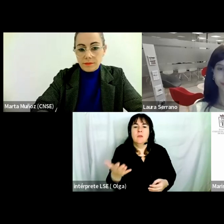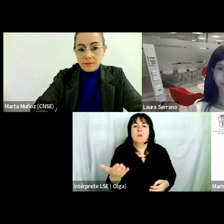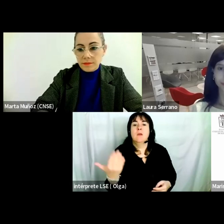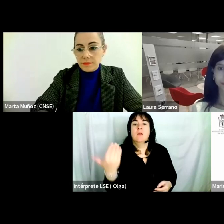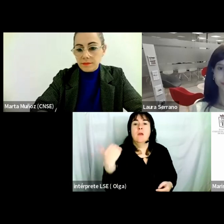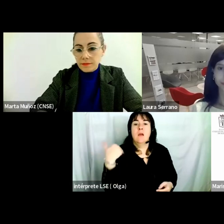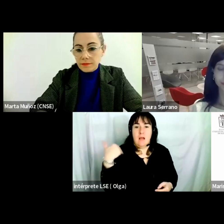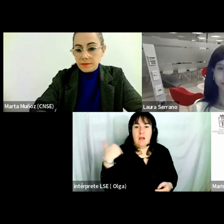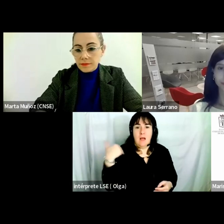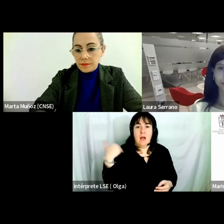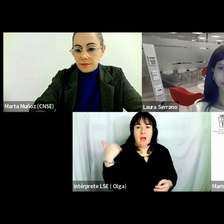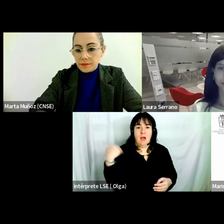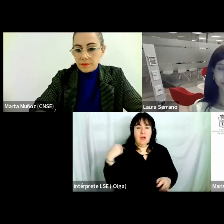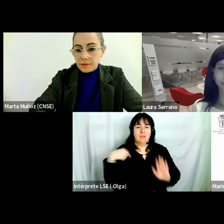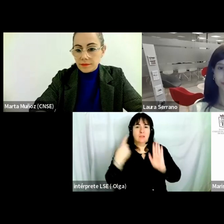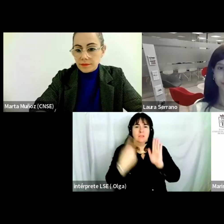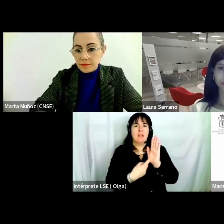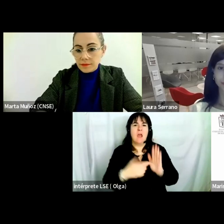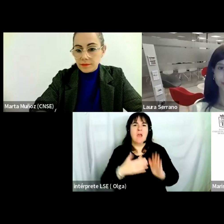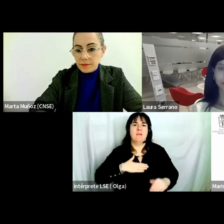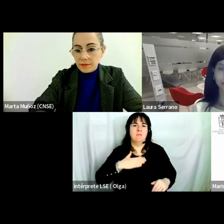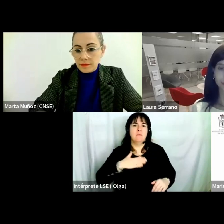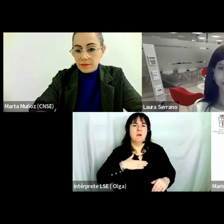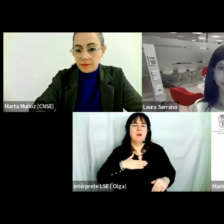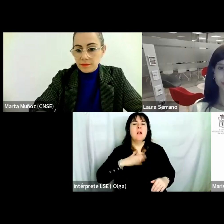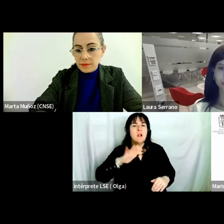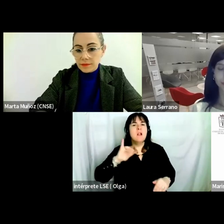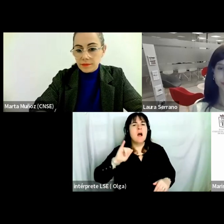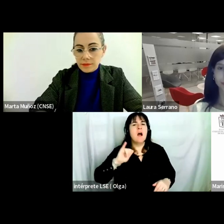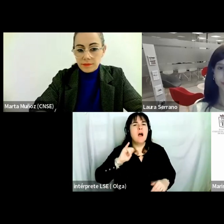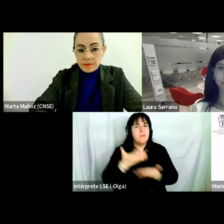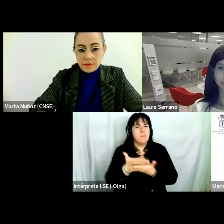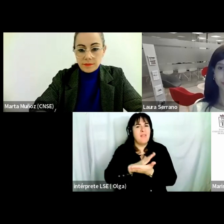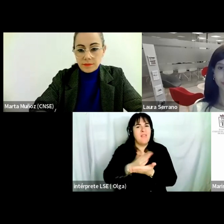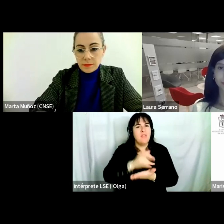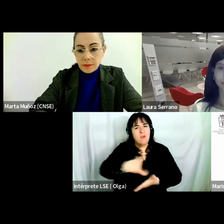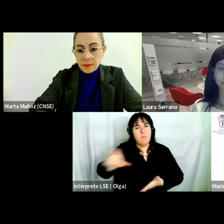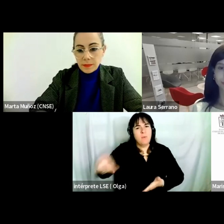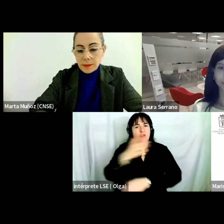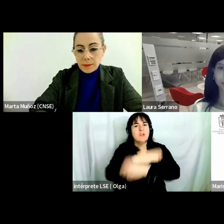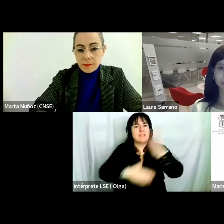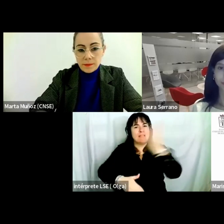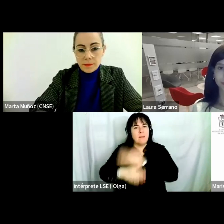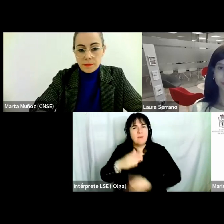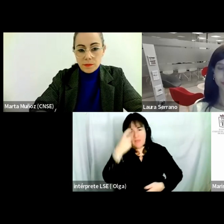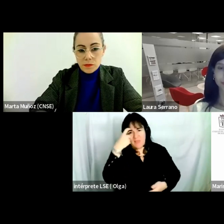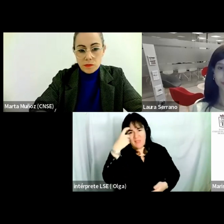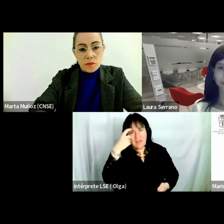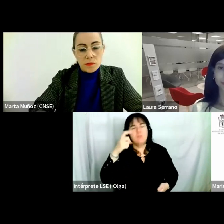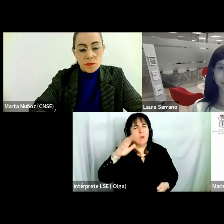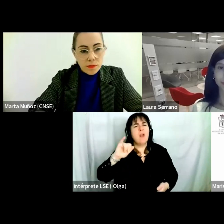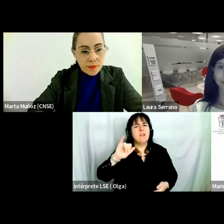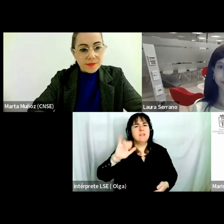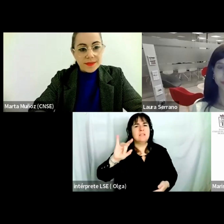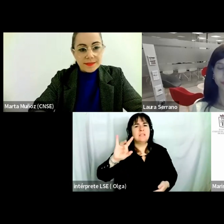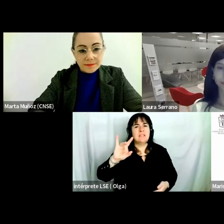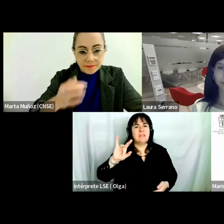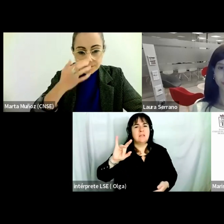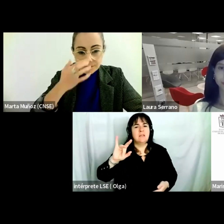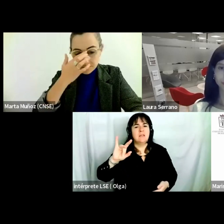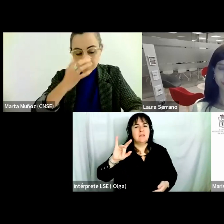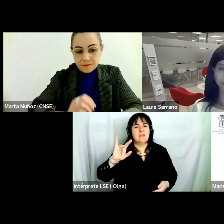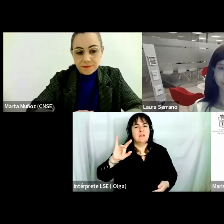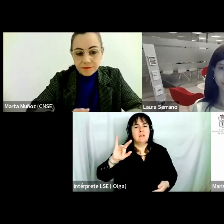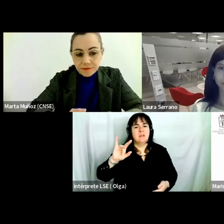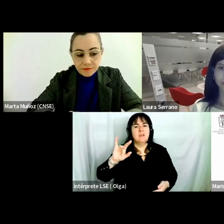hacíamos mediación con personas que pudieran tener discapacidad intelectual dependiendo de si esos